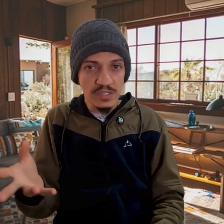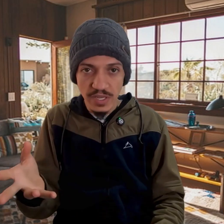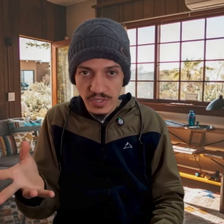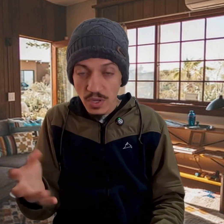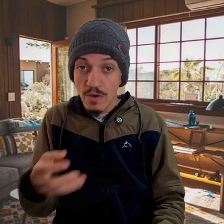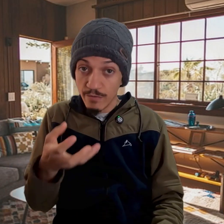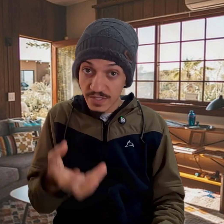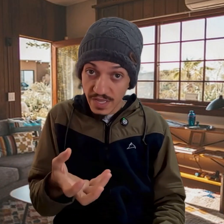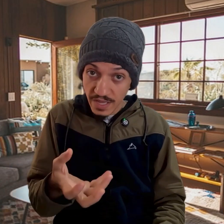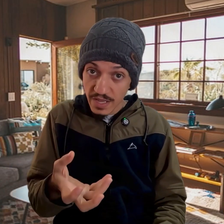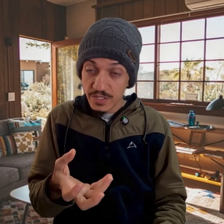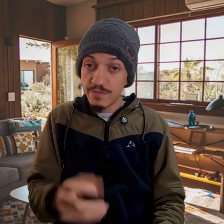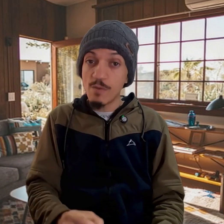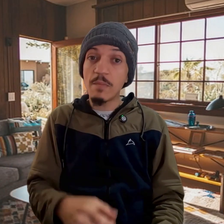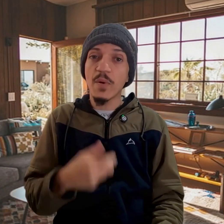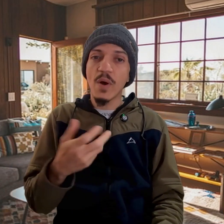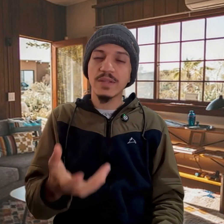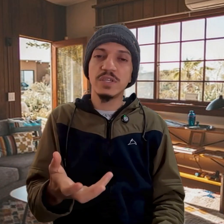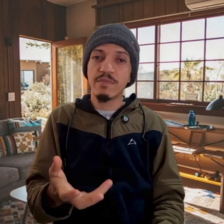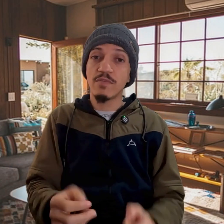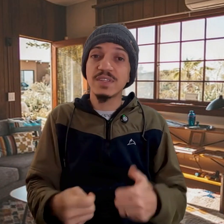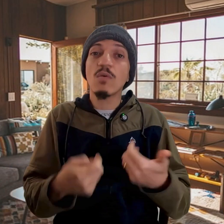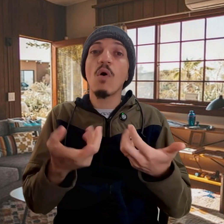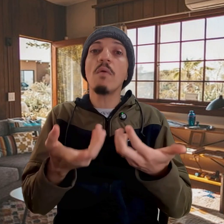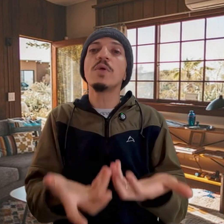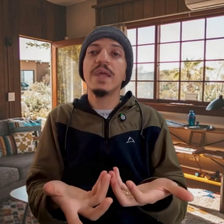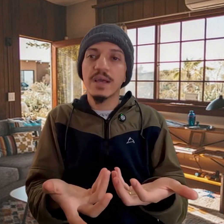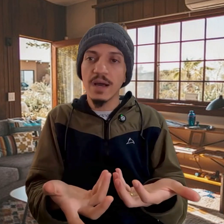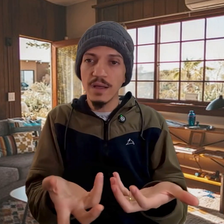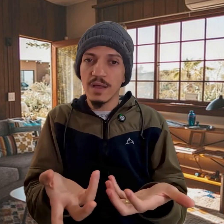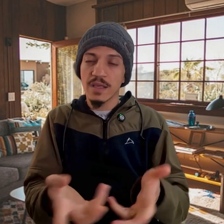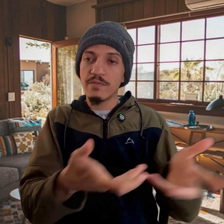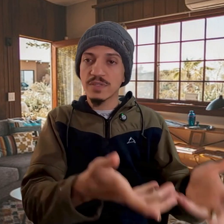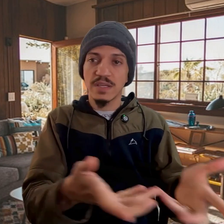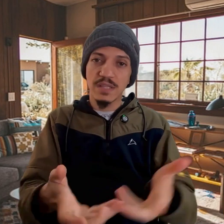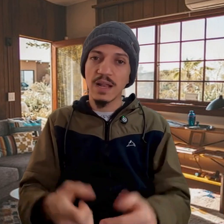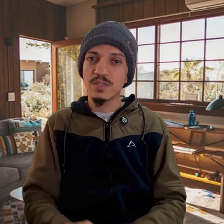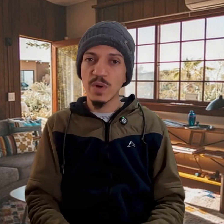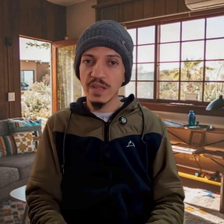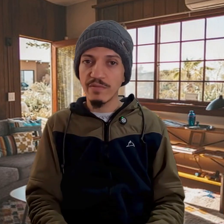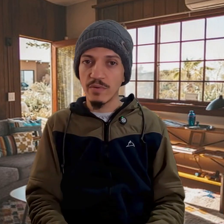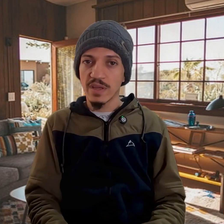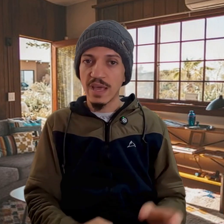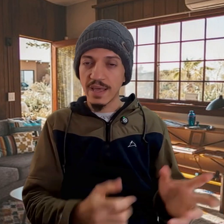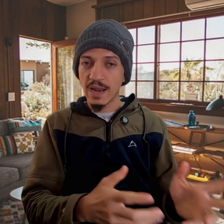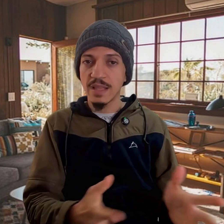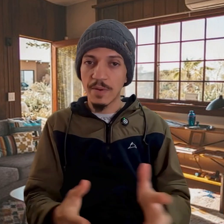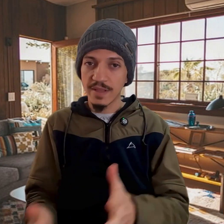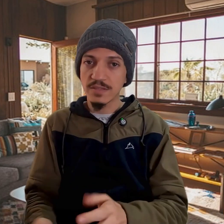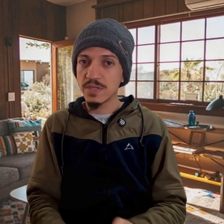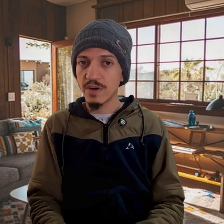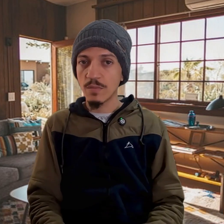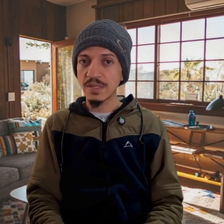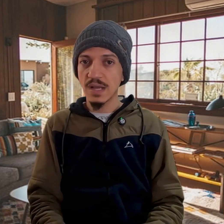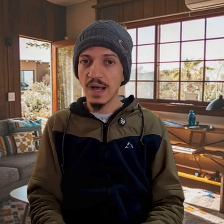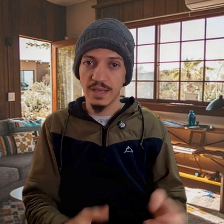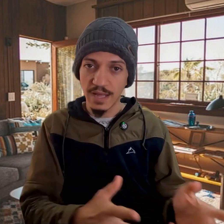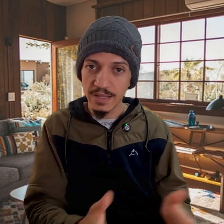isso, você, de forma proativa, você comunica que você está ali disponível, que aquela interpretação já vai começar, que aquela